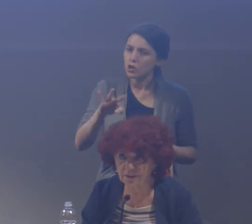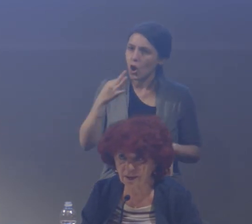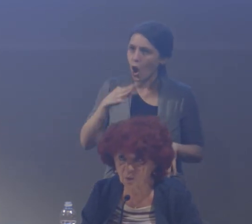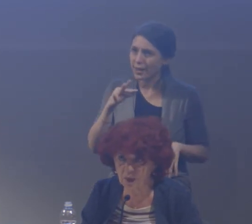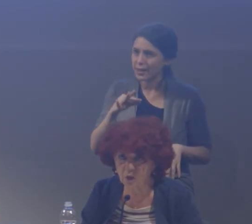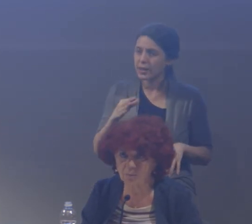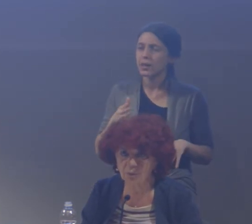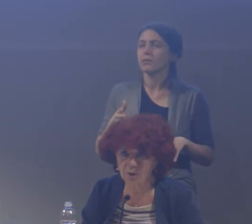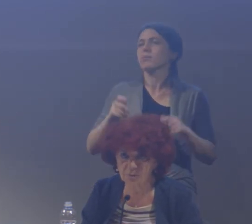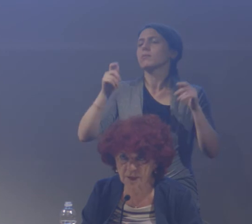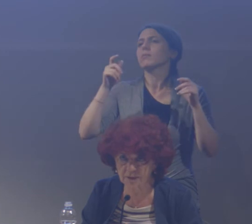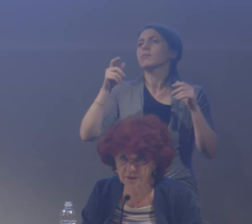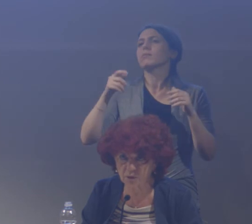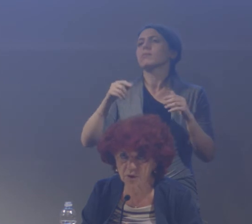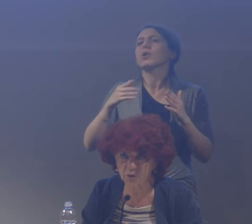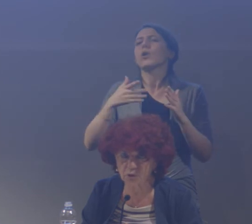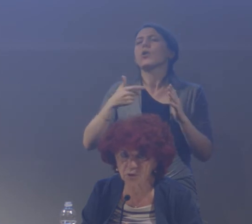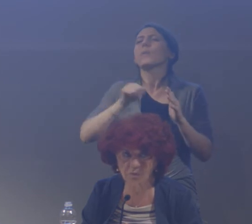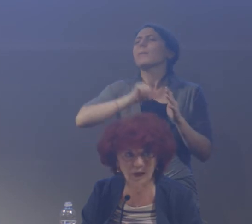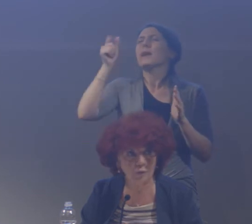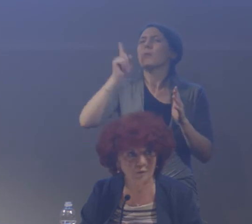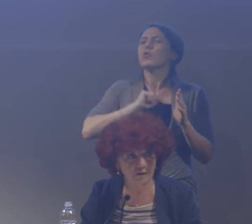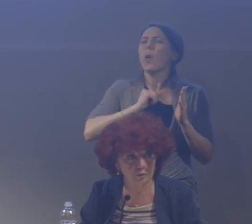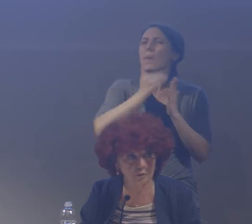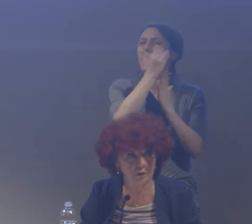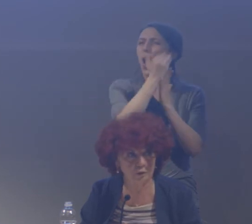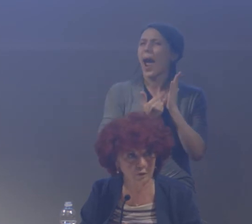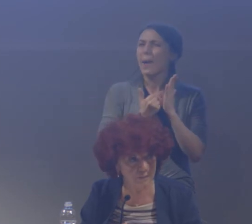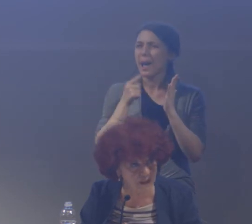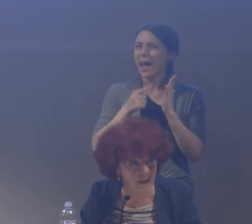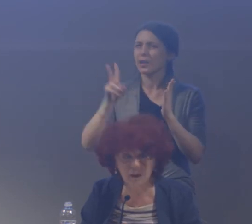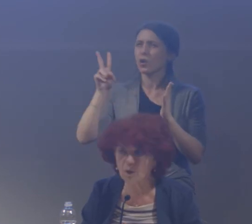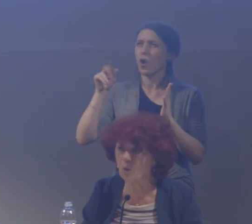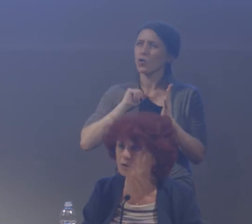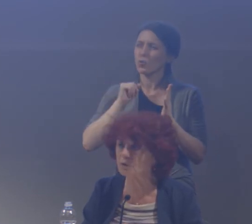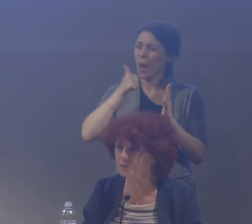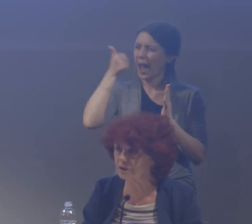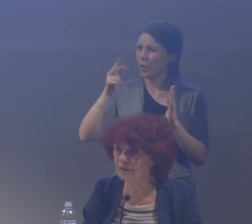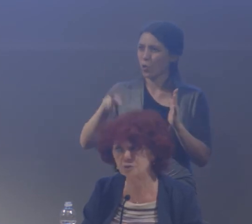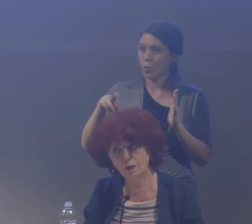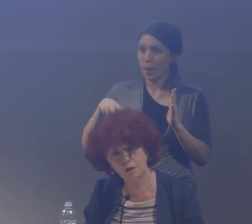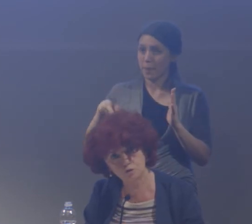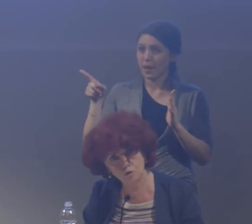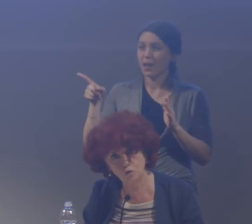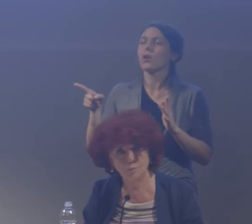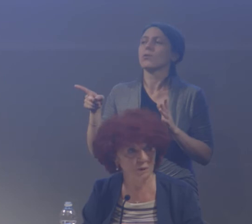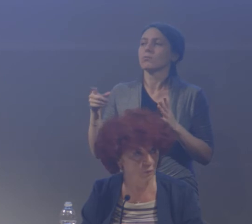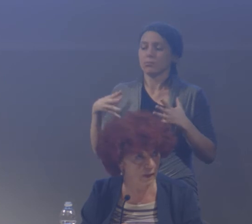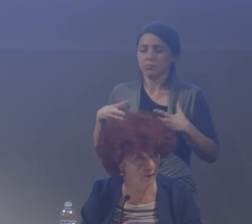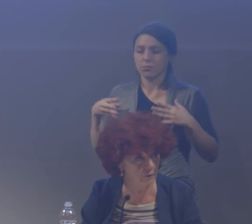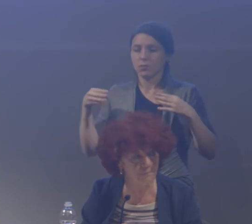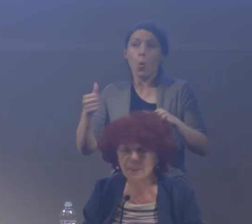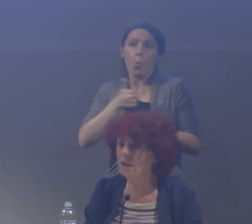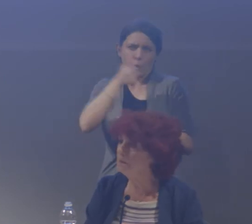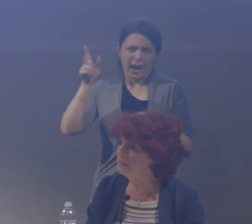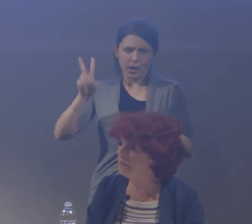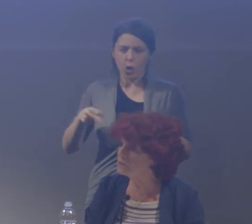partire da quello programmatico che Tullio De Mauro ha fatto nel 2000, quando è diventato anche solo per un